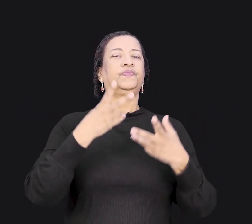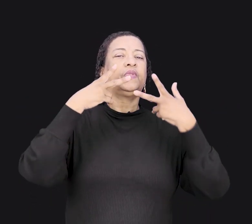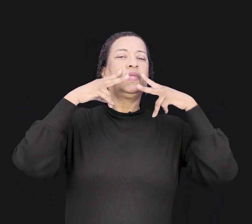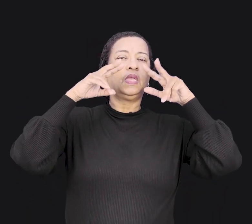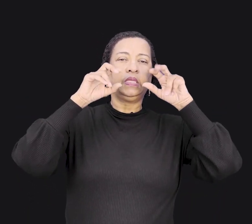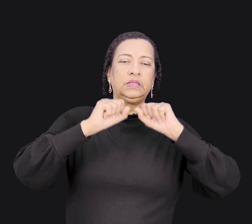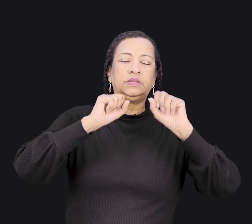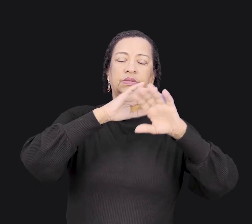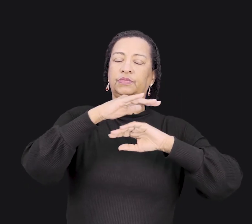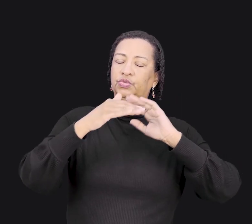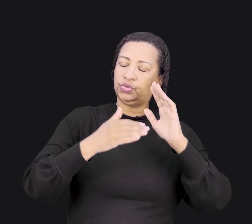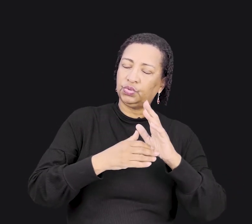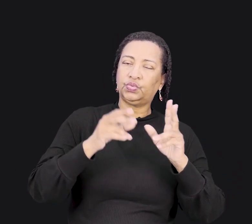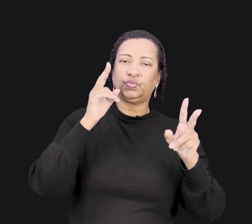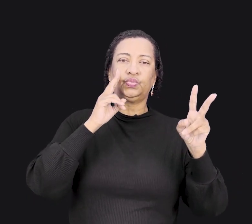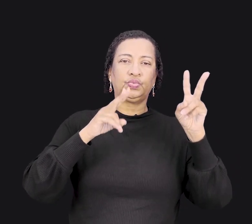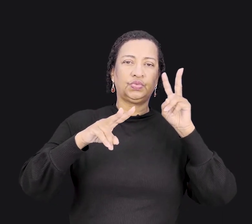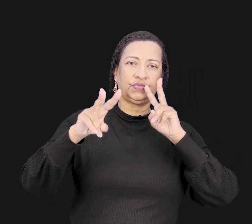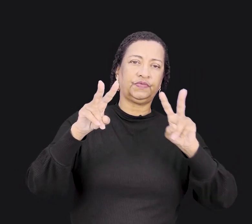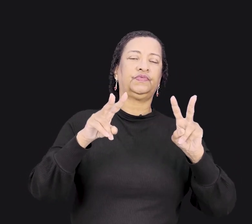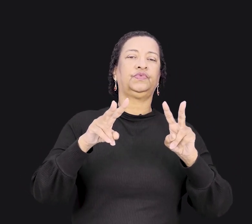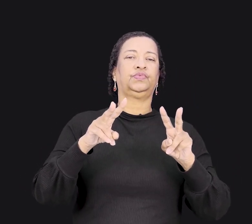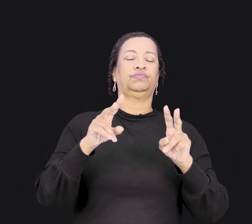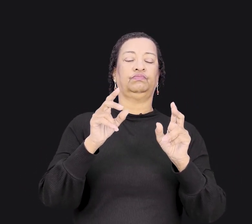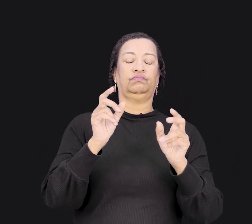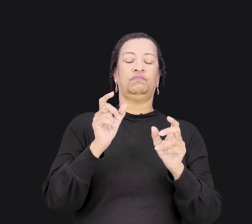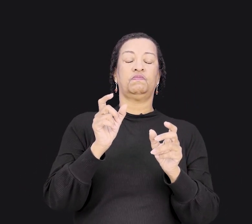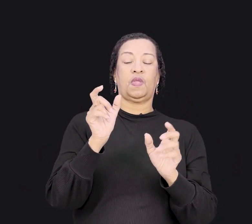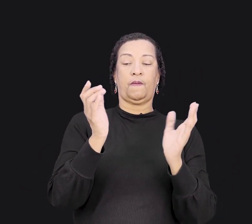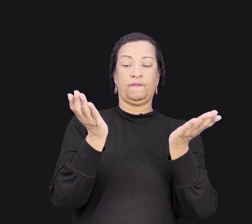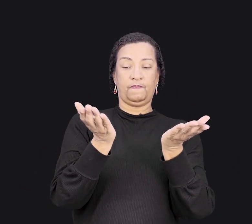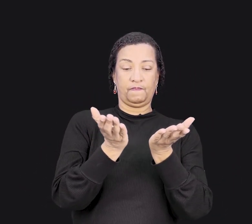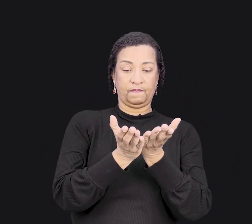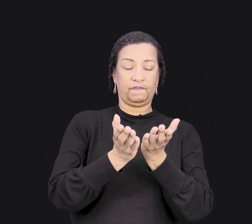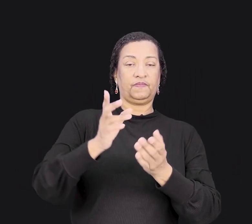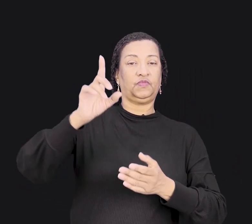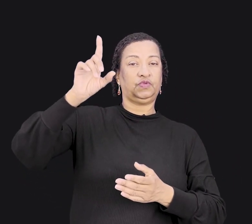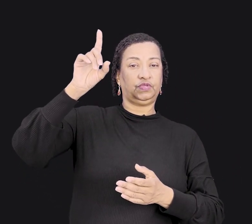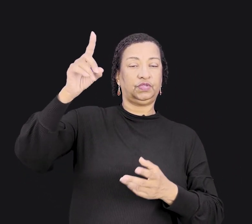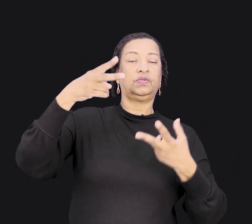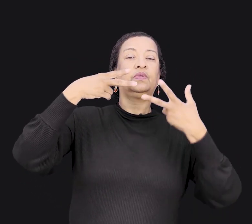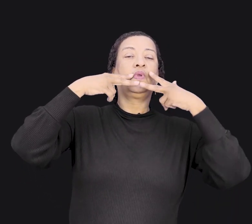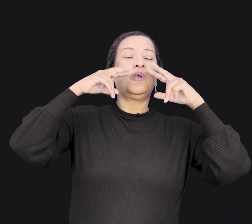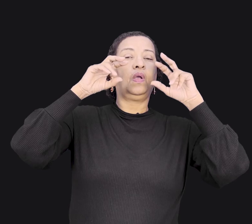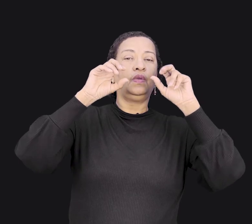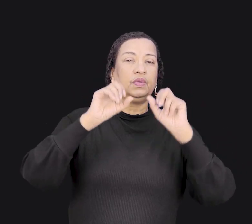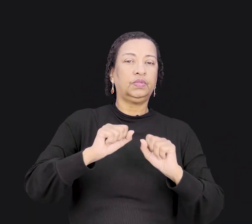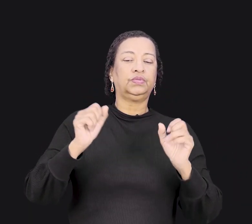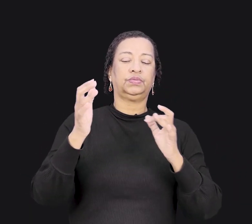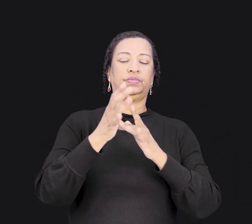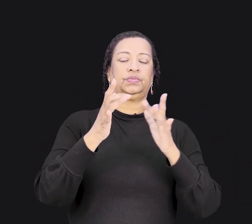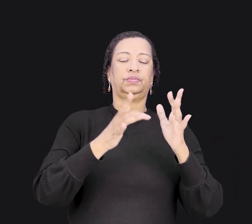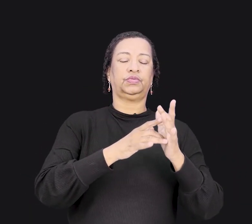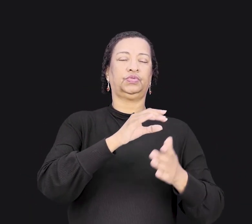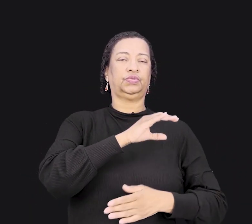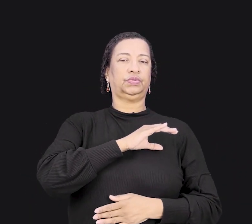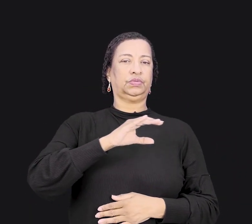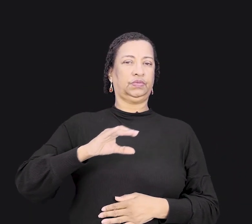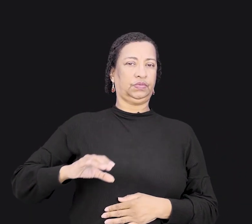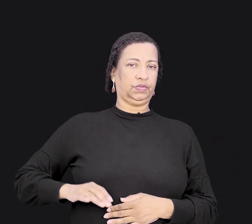de tudo que viu, isto é, a palavra de Deus e o testemunho de Jesus Cristo. A